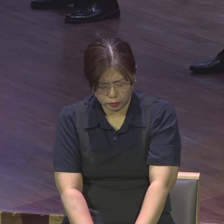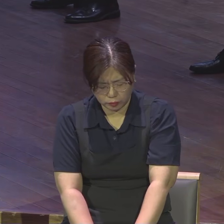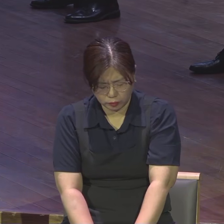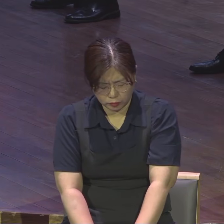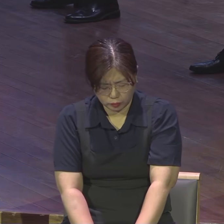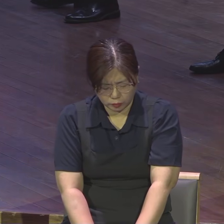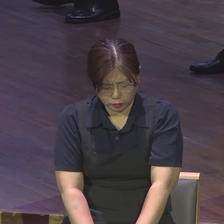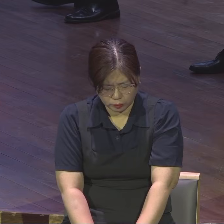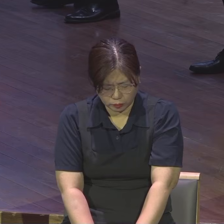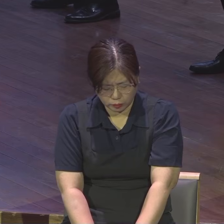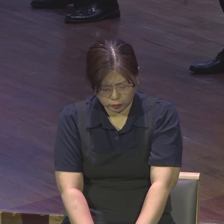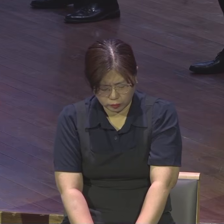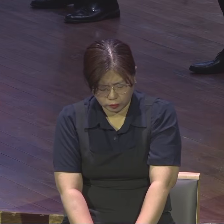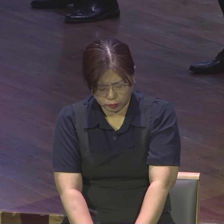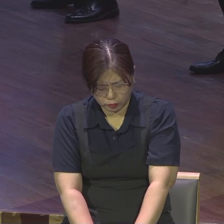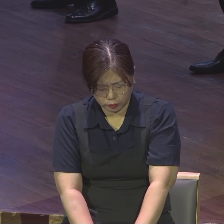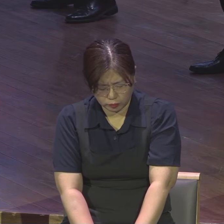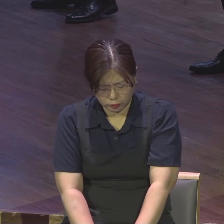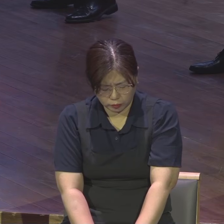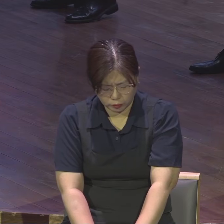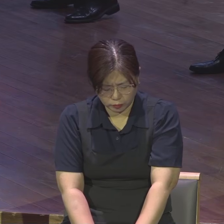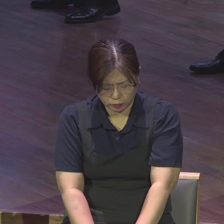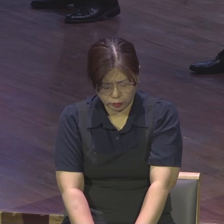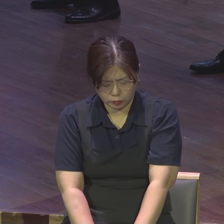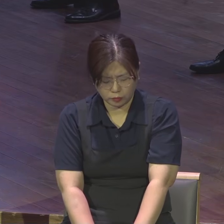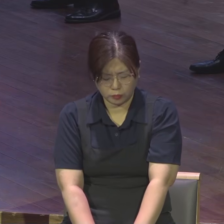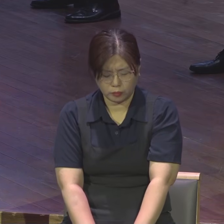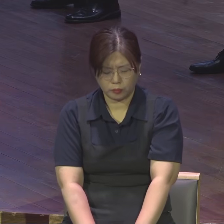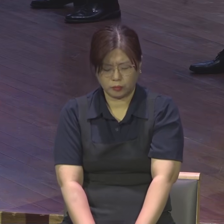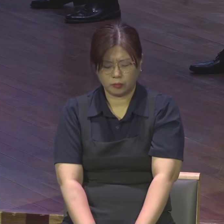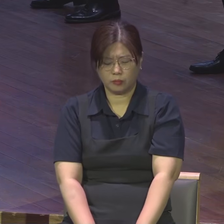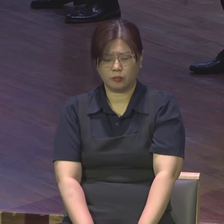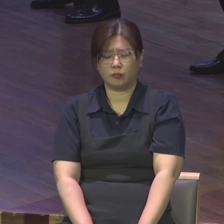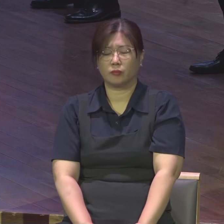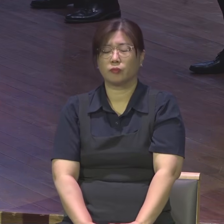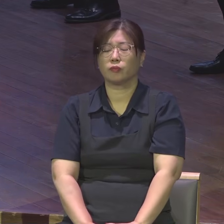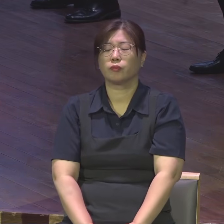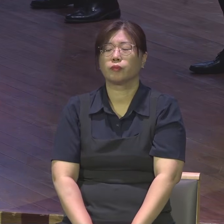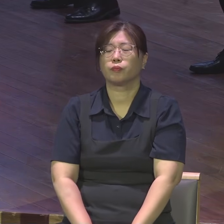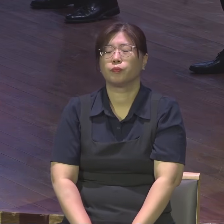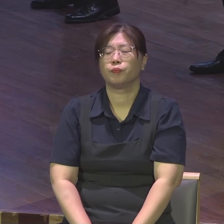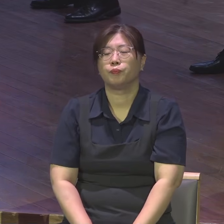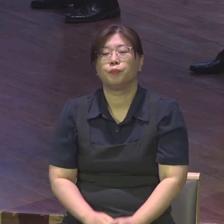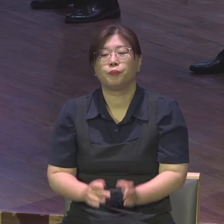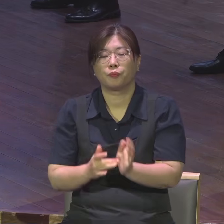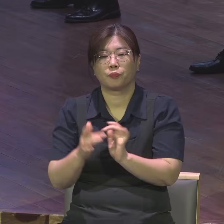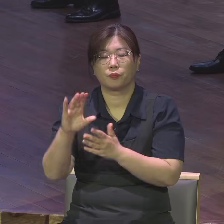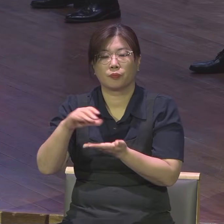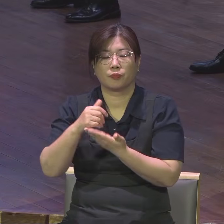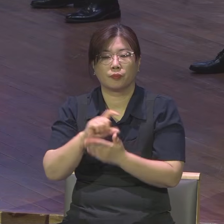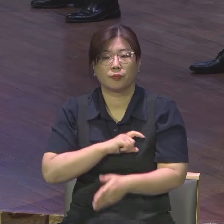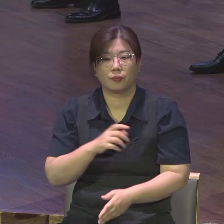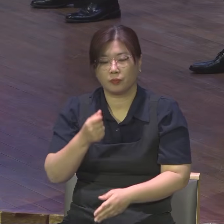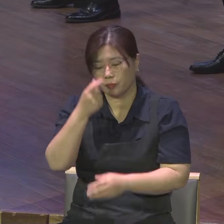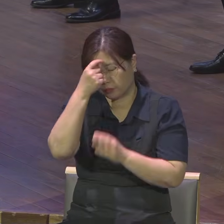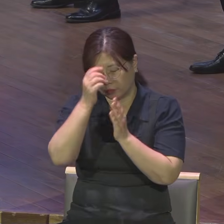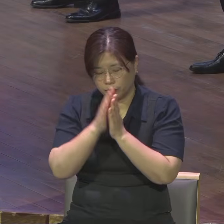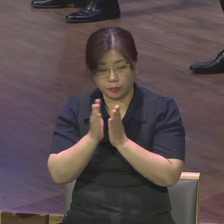계획들이 성취되고 이루어지게 하여 주시옵소서. 주 예수 그리스도의 이름으로 아멘.